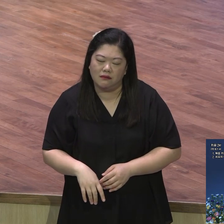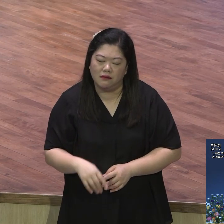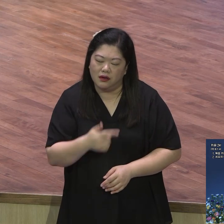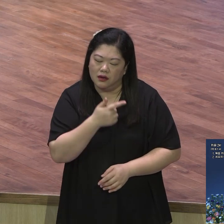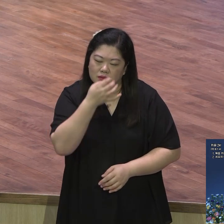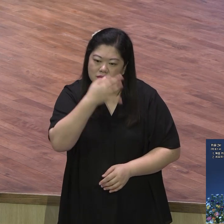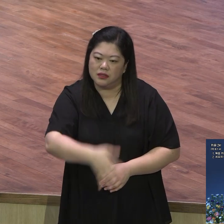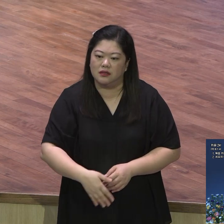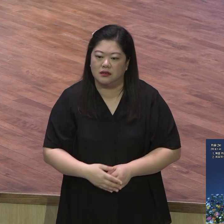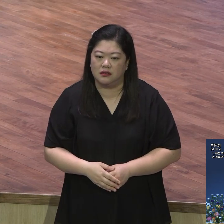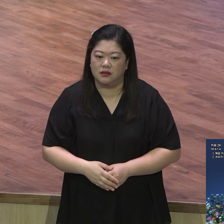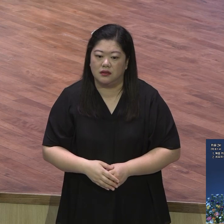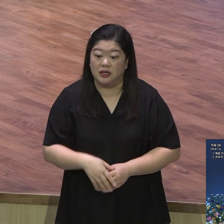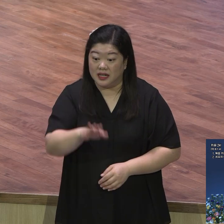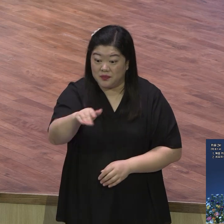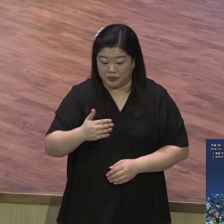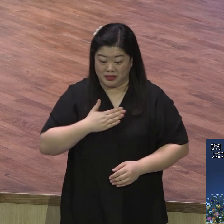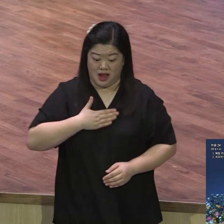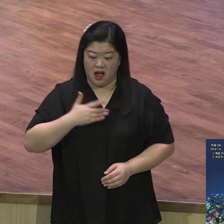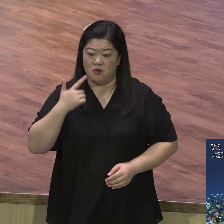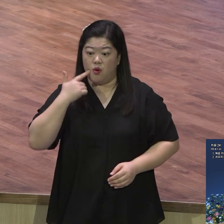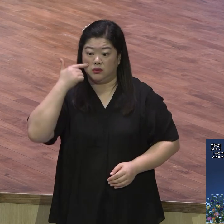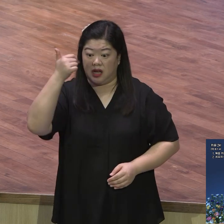목사가 귀신 안에 발로 차이는 걸 봤어요.